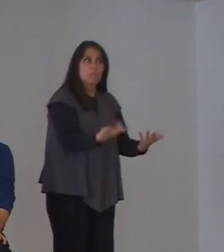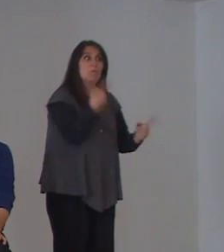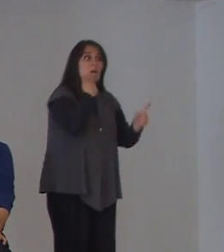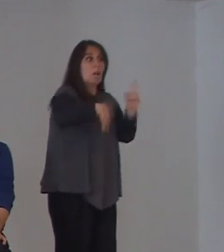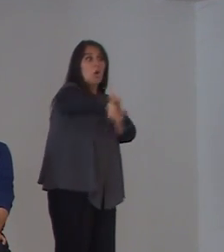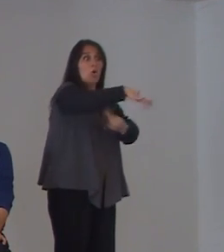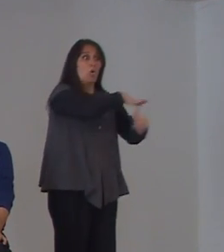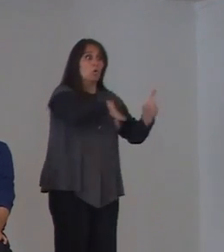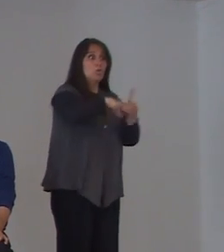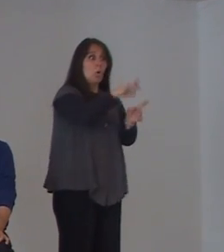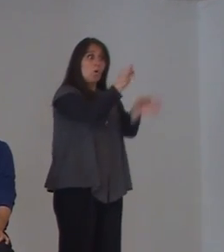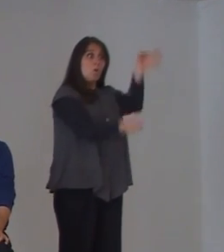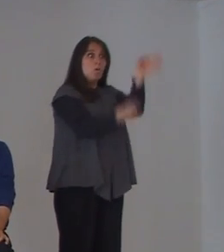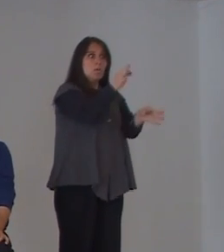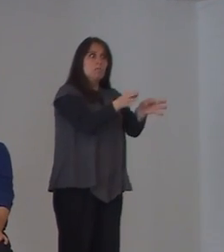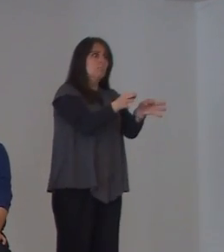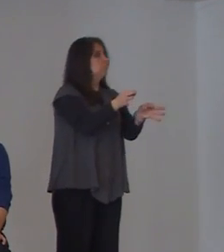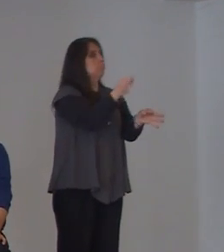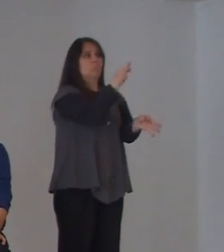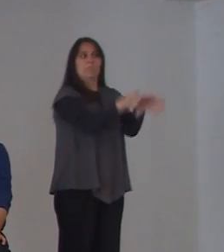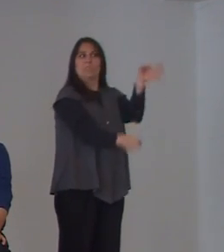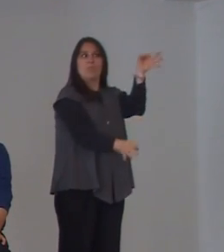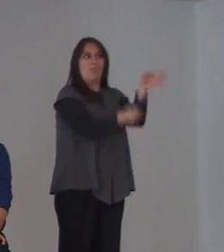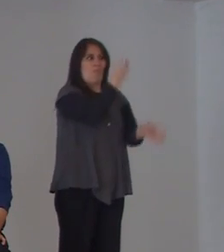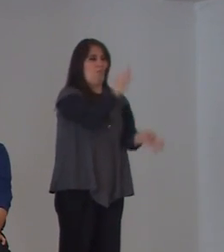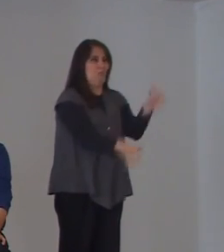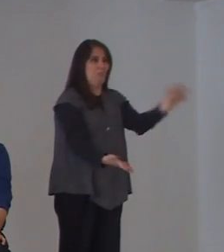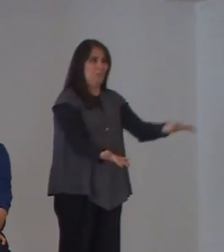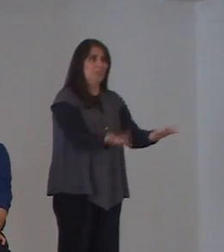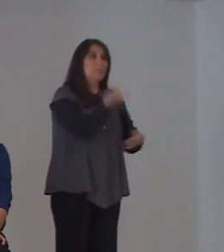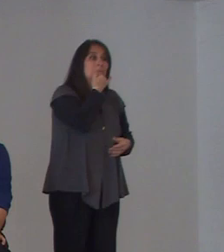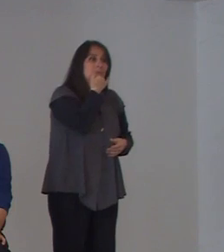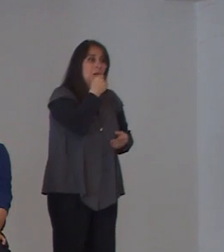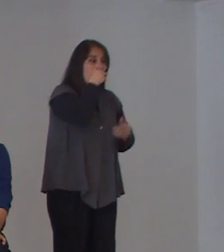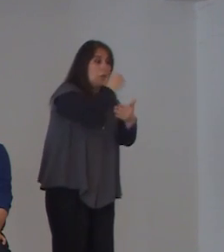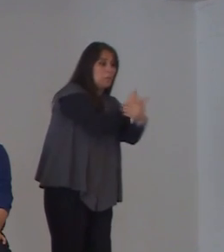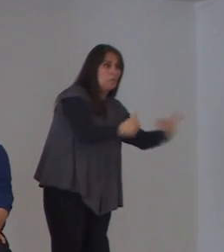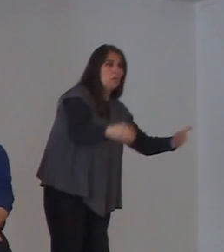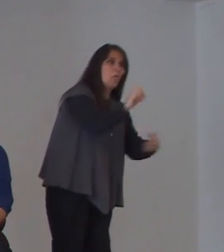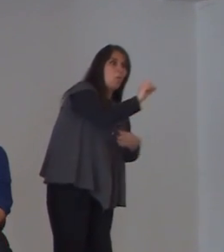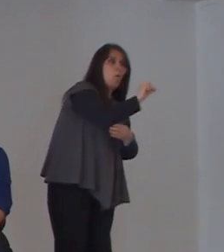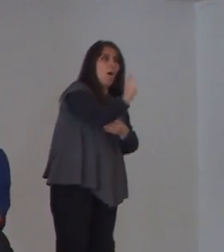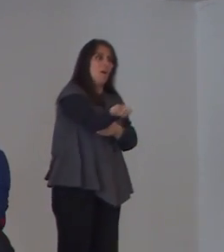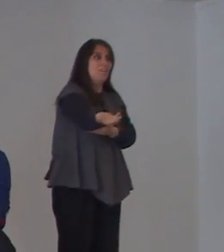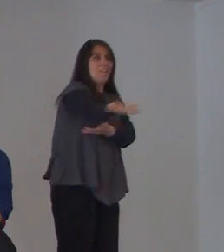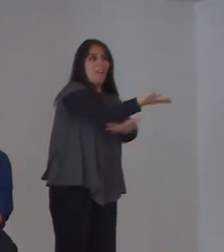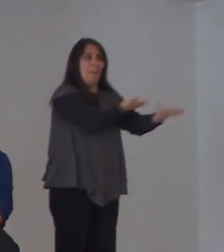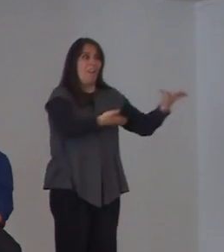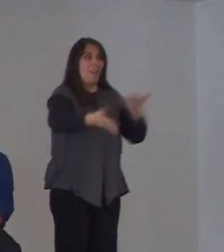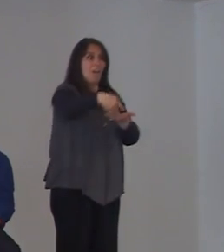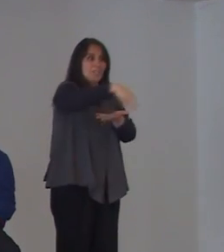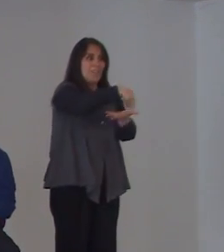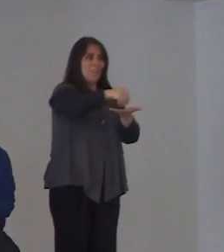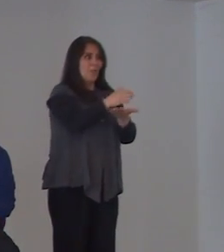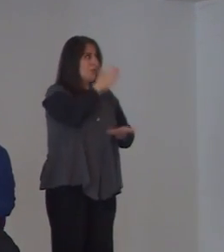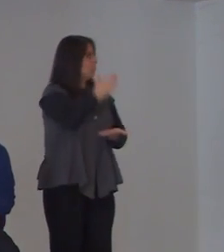profundas injusticias sociales, es decir, los niños y las niñas no se están socializando en un territorio donde se han